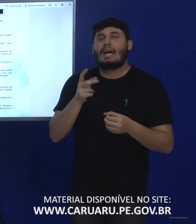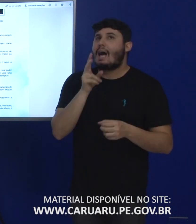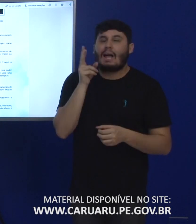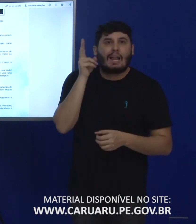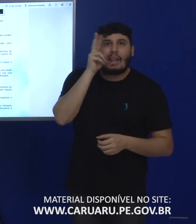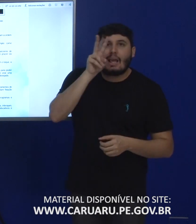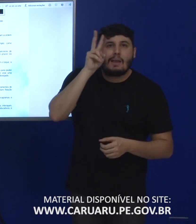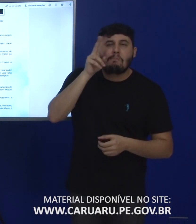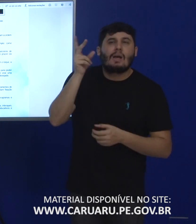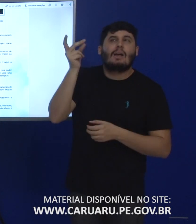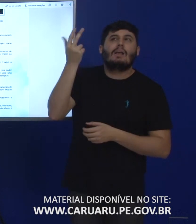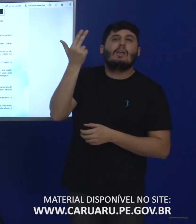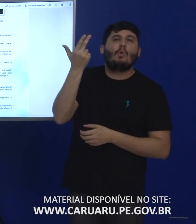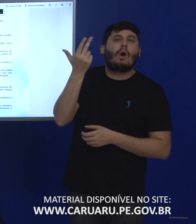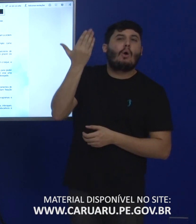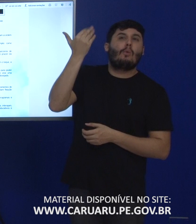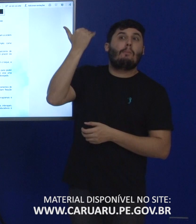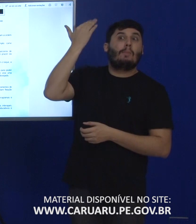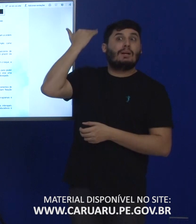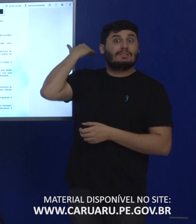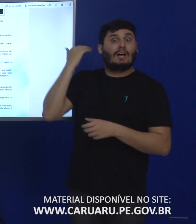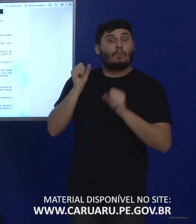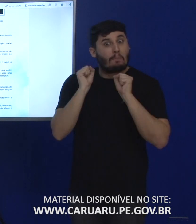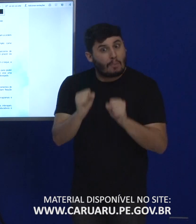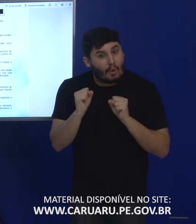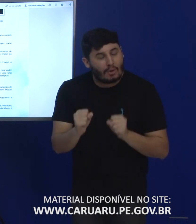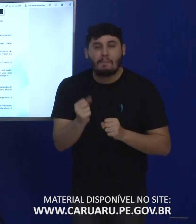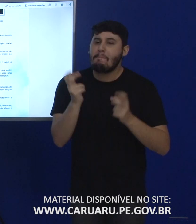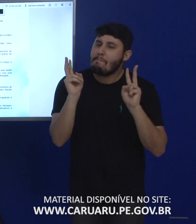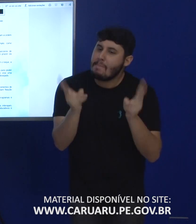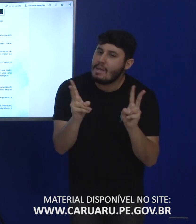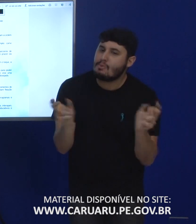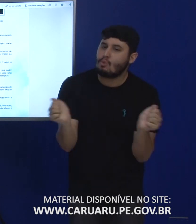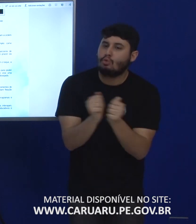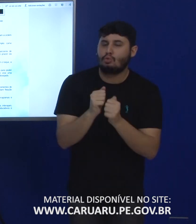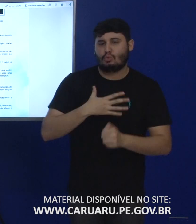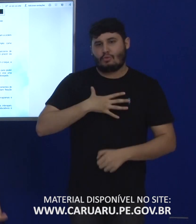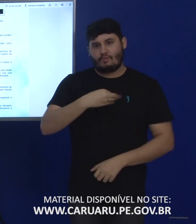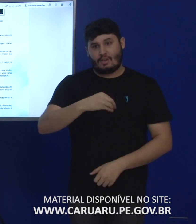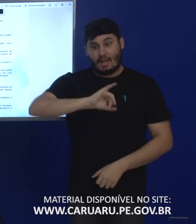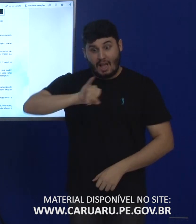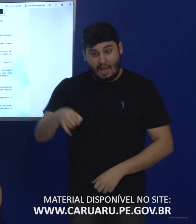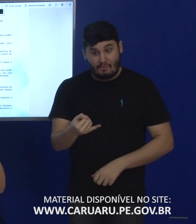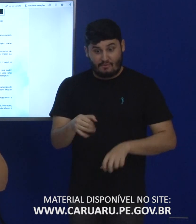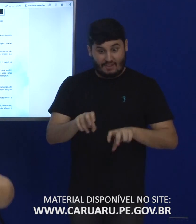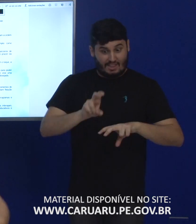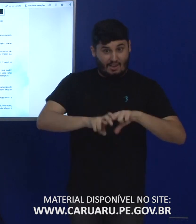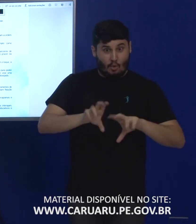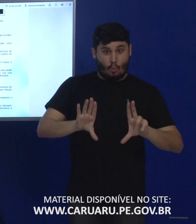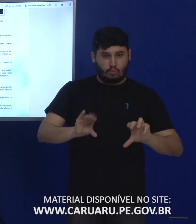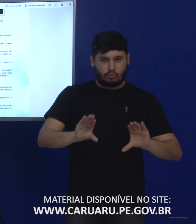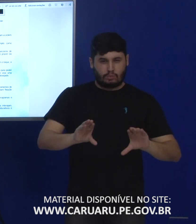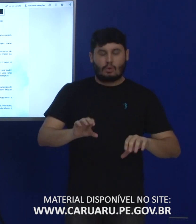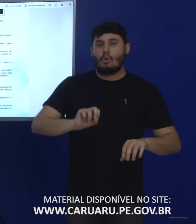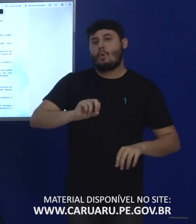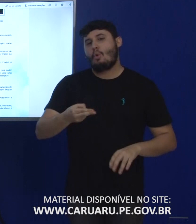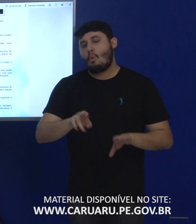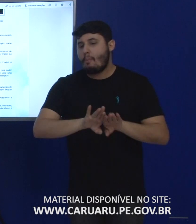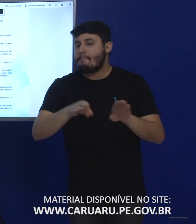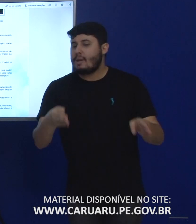lembranças, voltem a brincar com os filhos de vocês, aproveitem lá a faixa, o sofá da casa, a mesa da